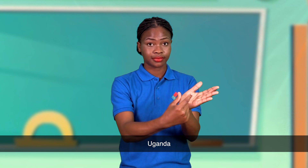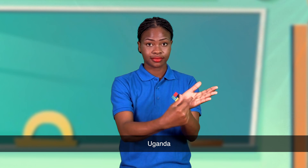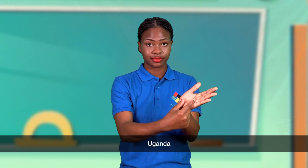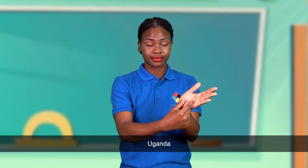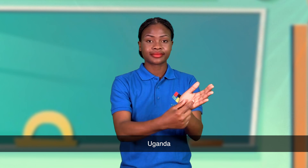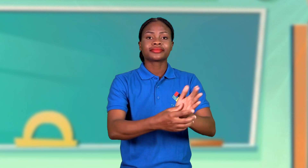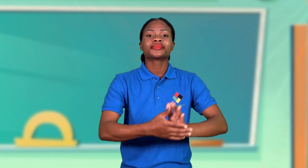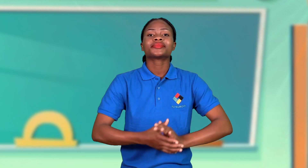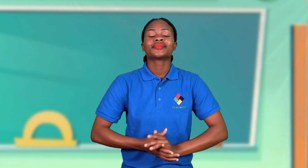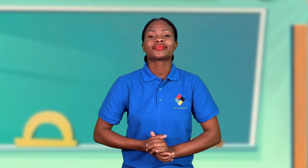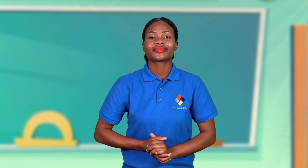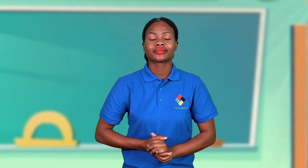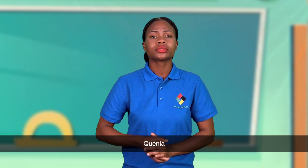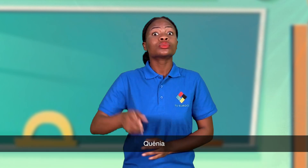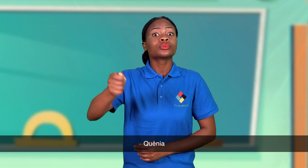Uganda,